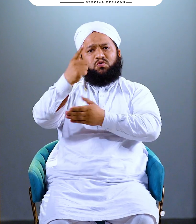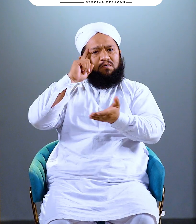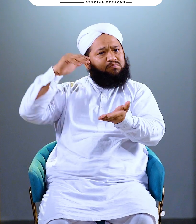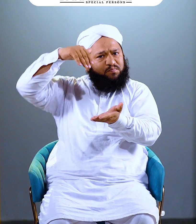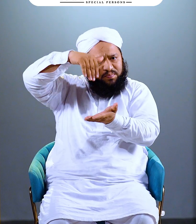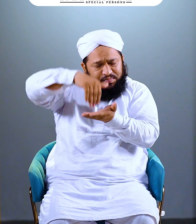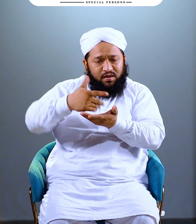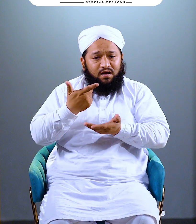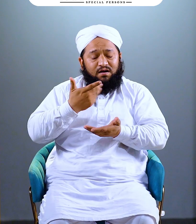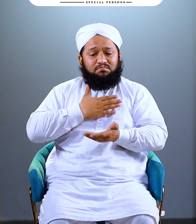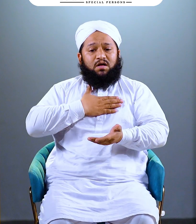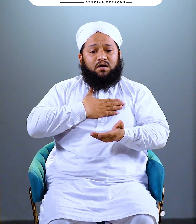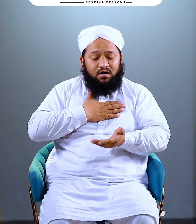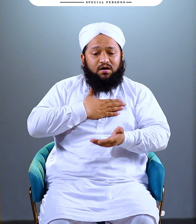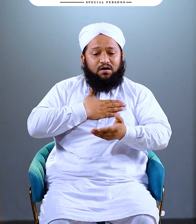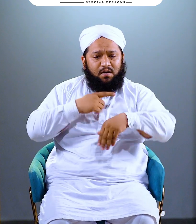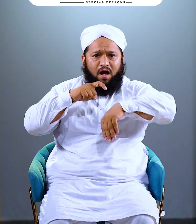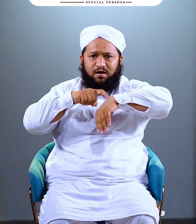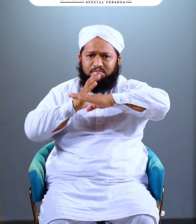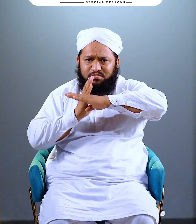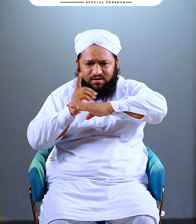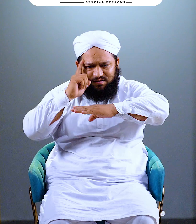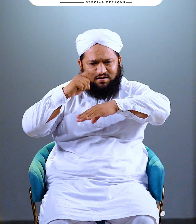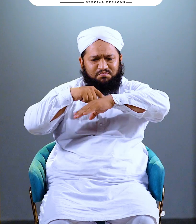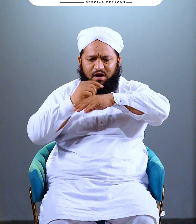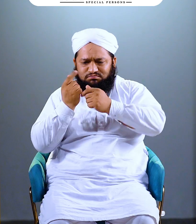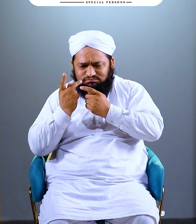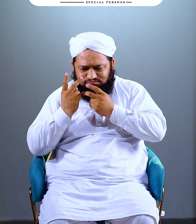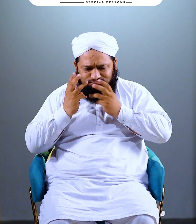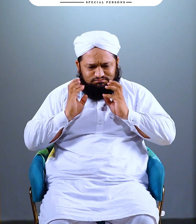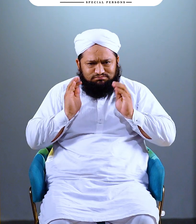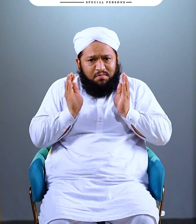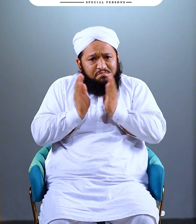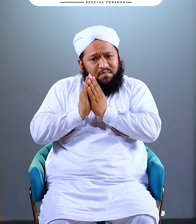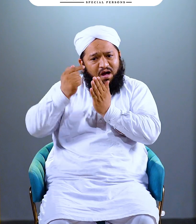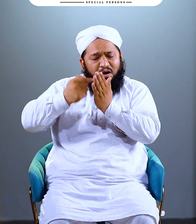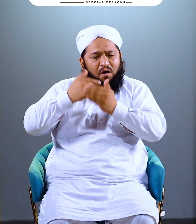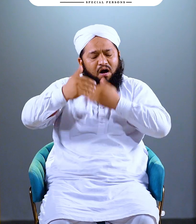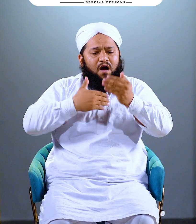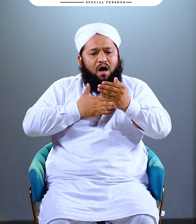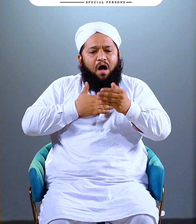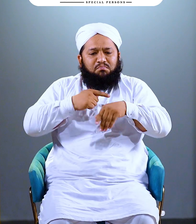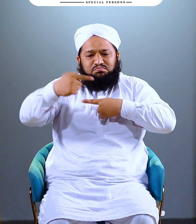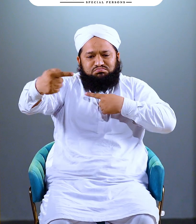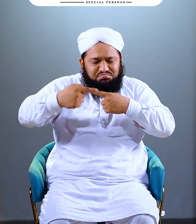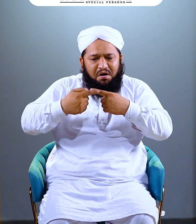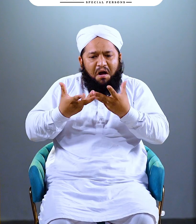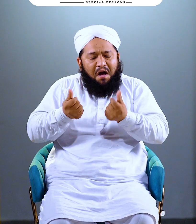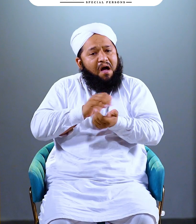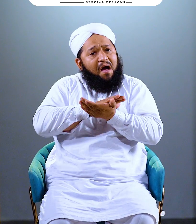دنیا میں آیا سانسوں کا، وقت کا ایک خاص کوٹا لے کر آیا، اور جب وہ ختم ہو جائے گا، ایکسپائر